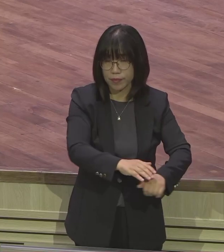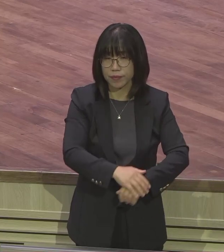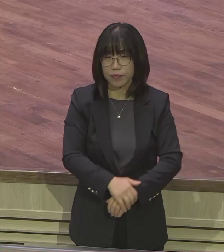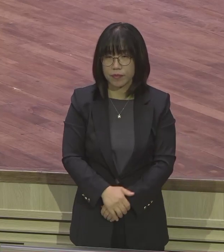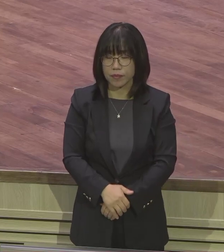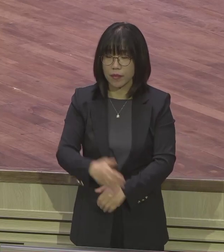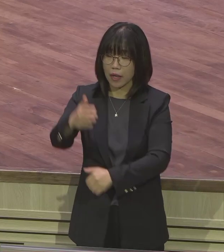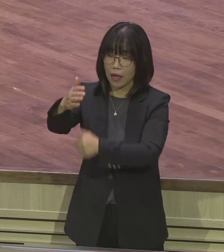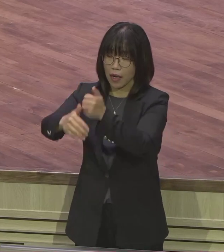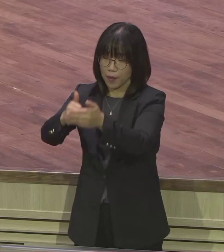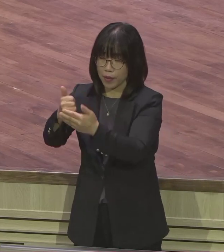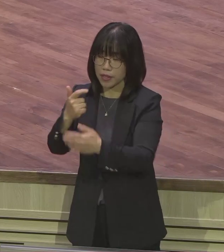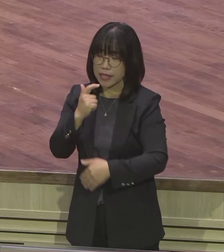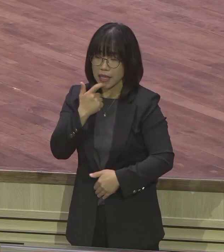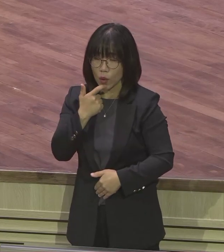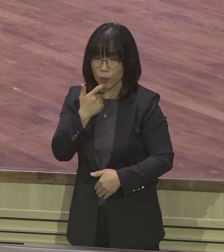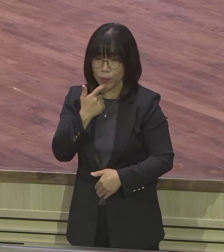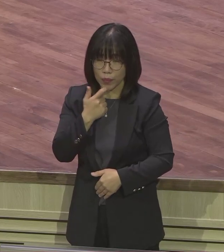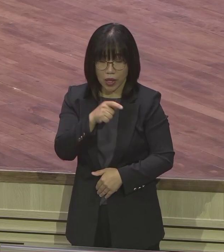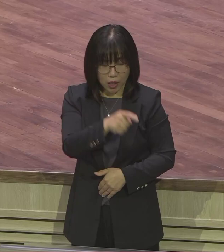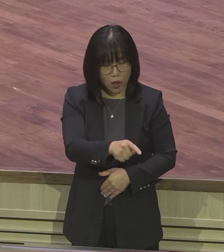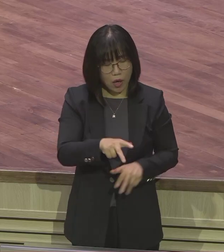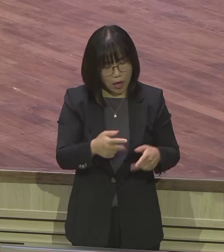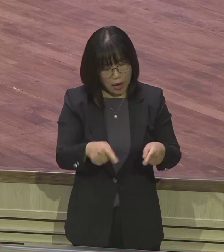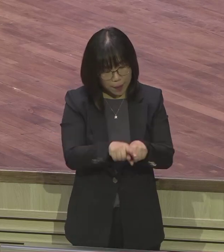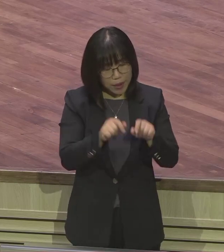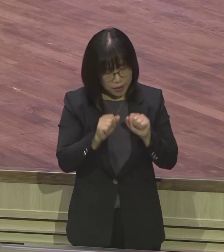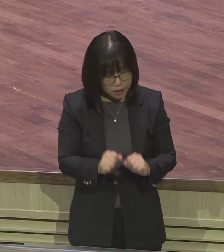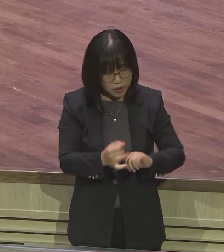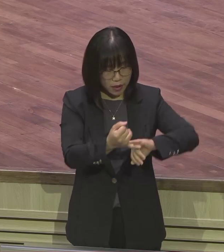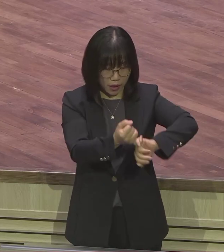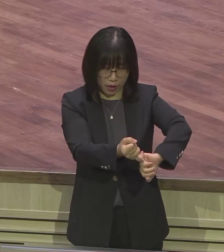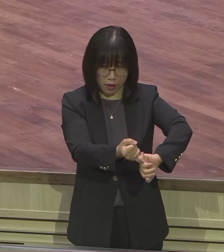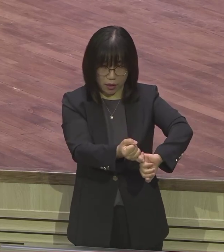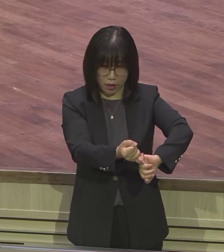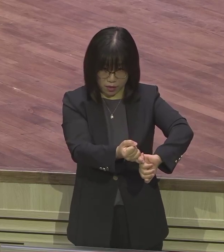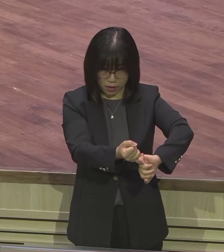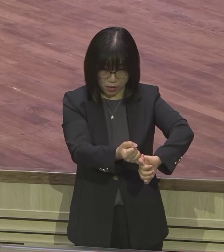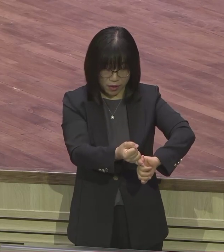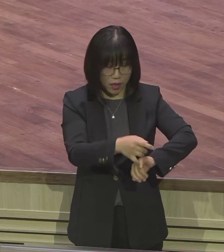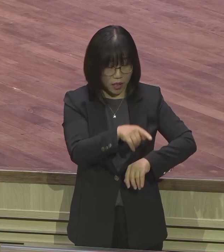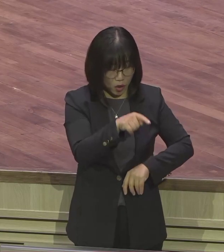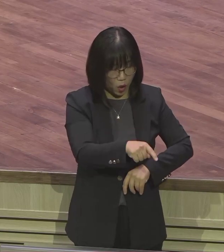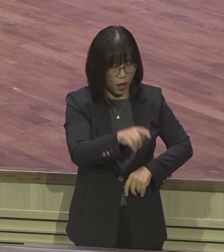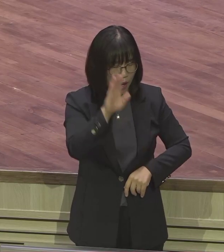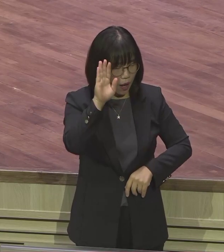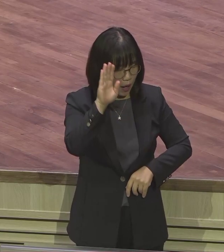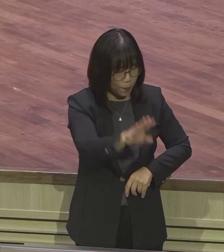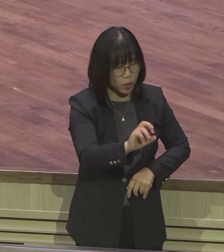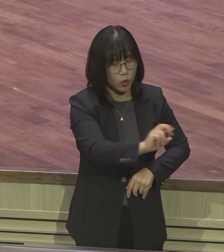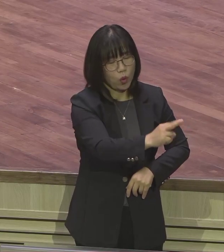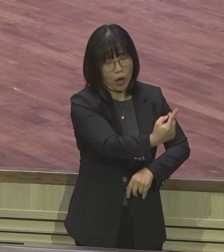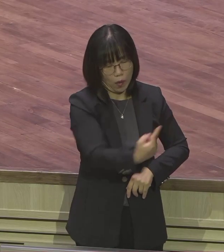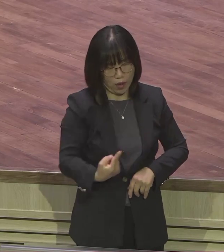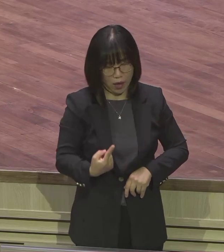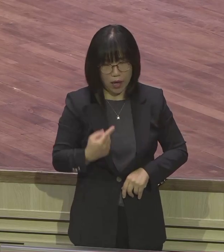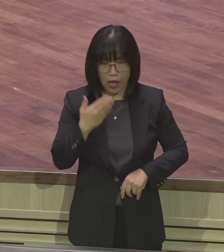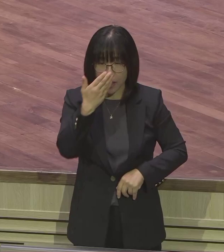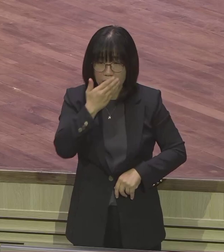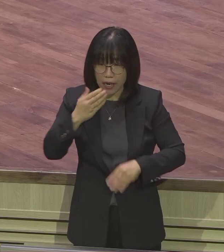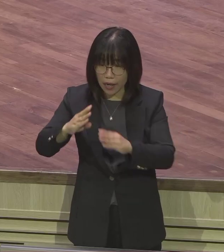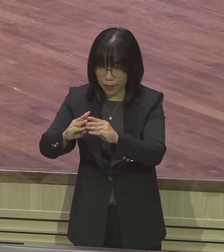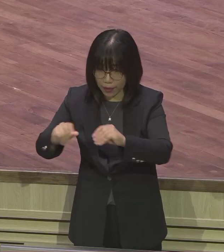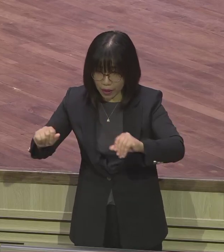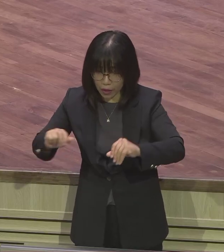하나님께서 야곱과 함께 하겠다. 내가 너와 함께 하겠다. 약속의 땅 가나안을 다시 돌아오게 해 주겠다. 까지